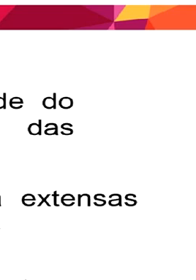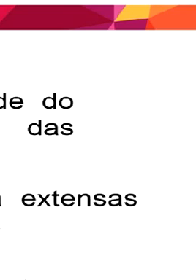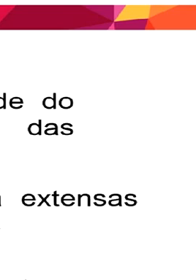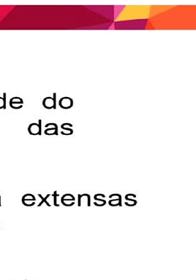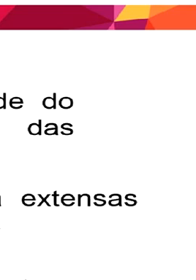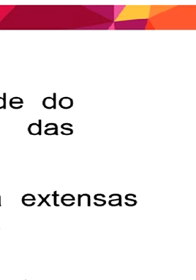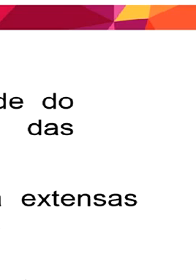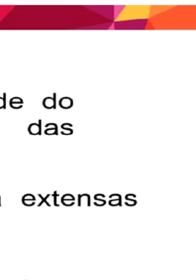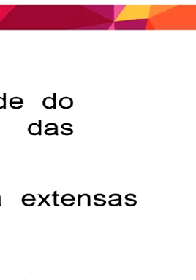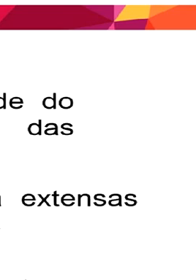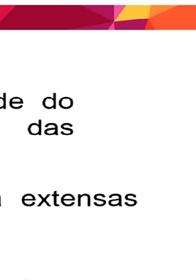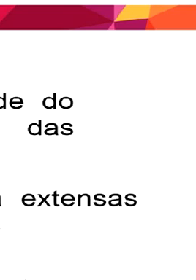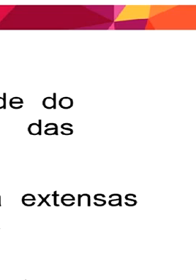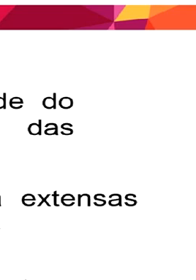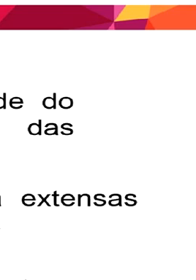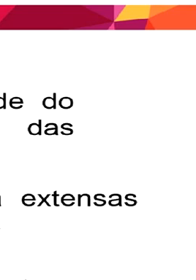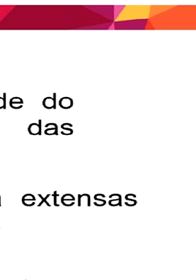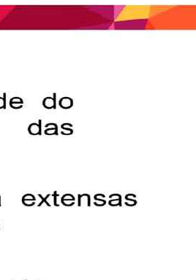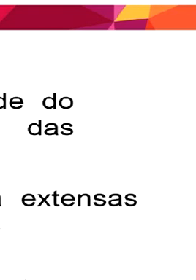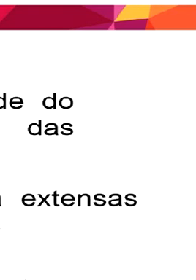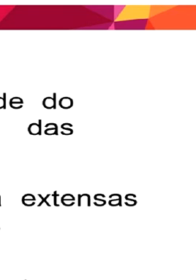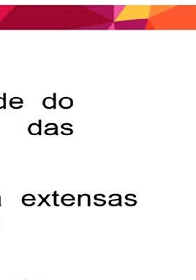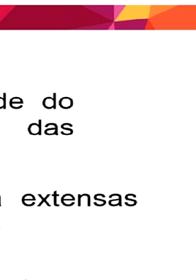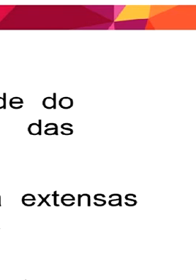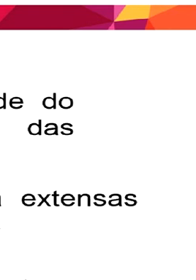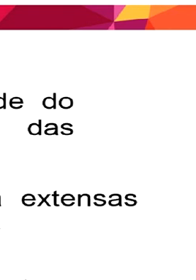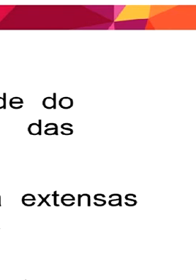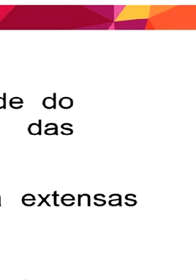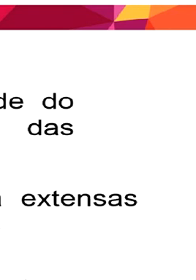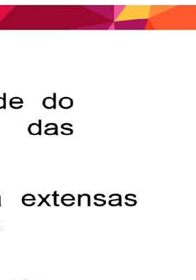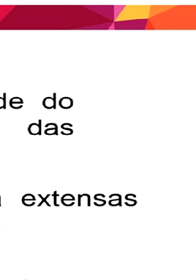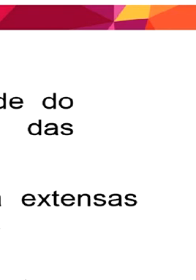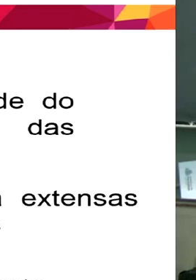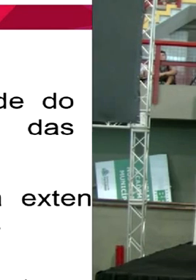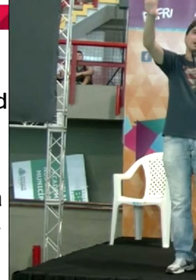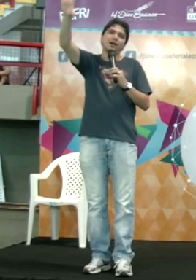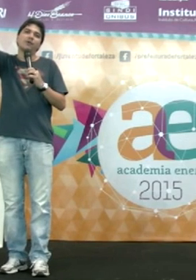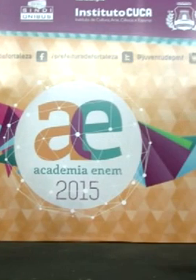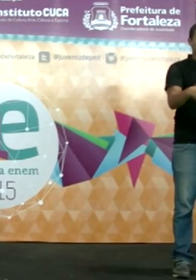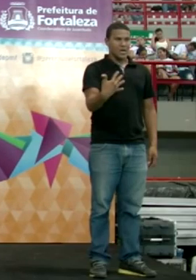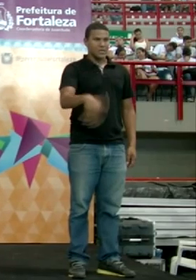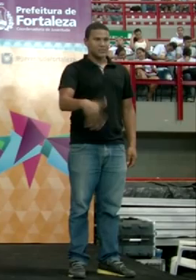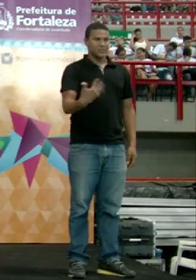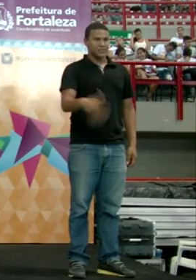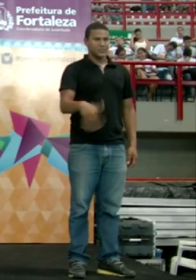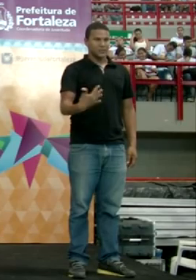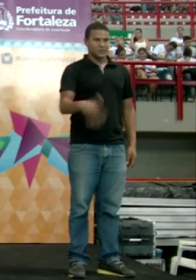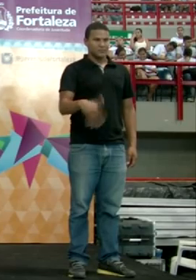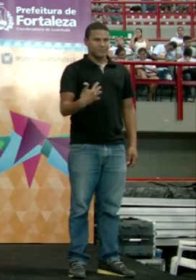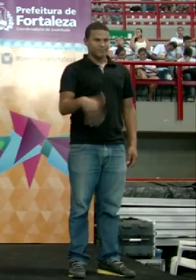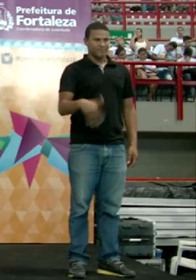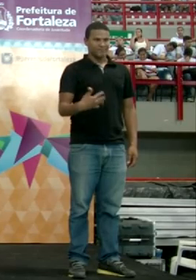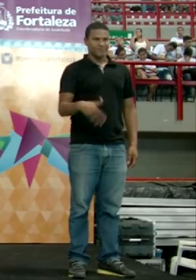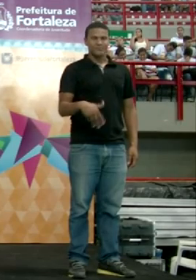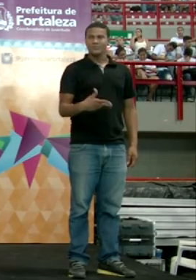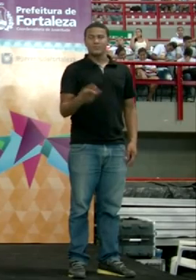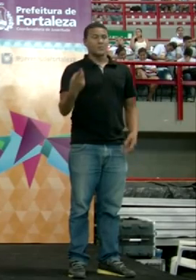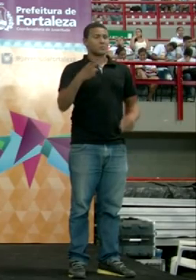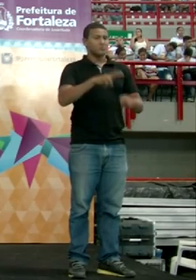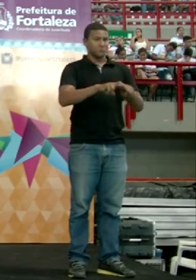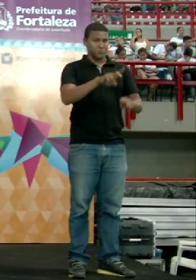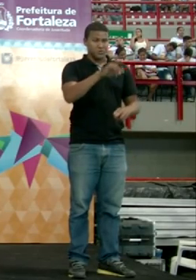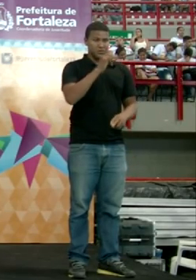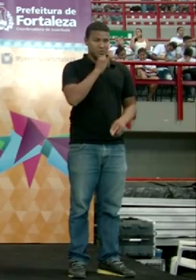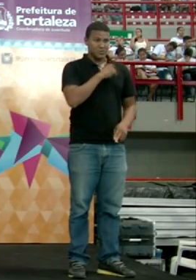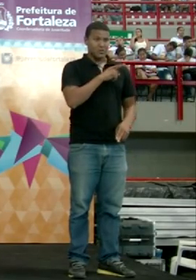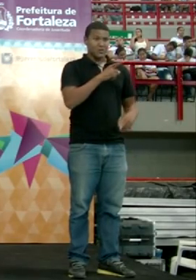termoelétrica, ela é 5 vezes mais cara do que da hidrelétrica. Aí o que aconteceu? quando o índice